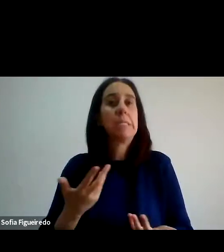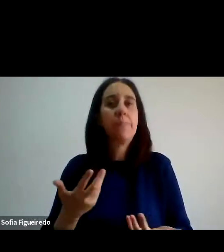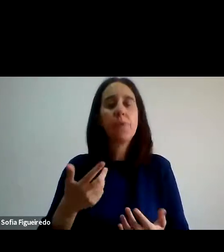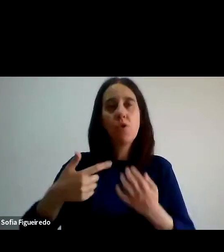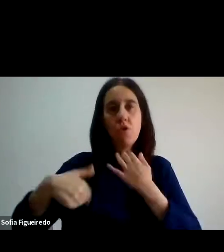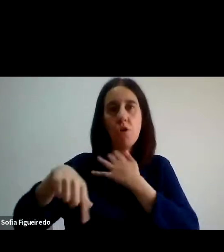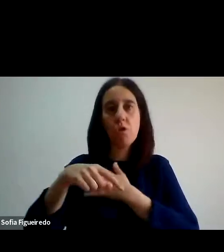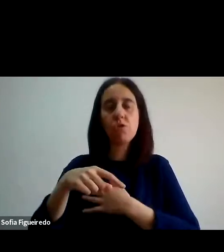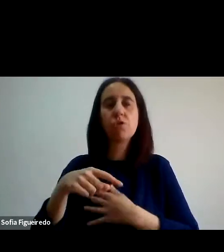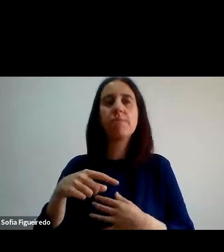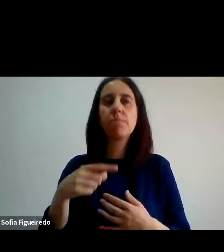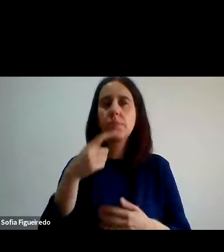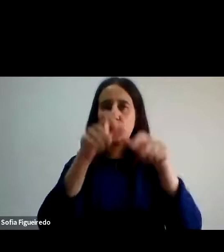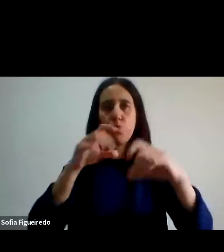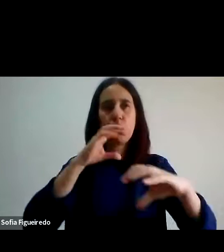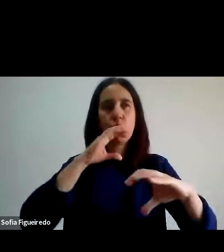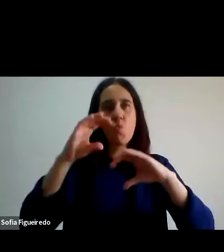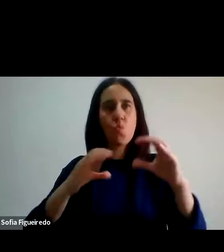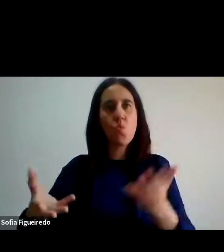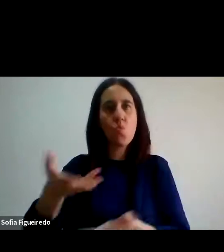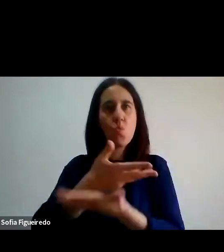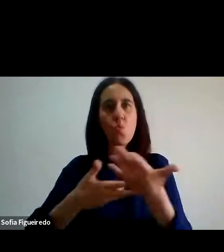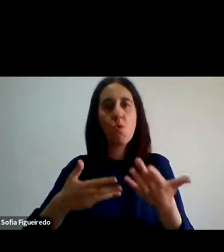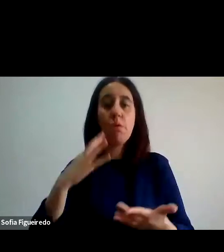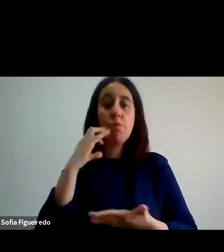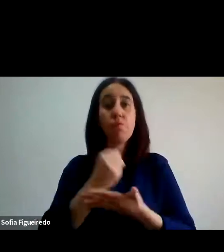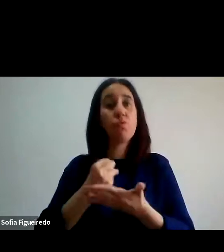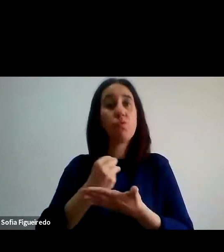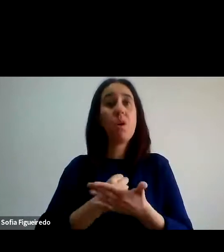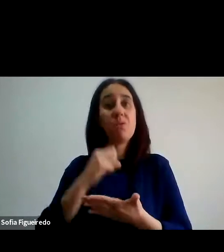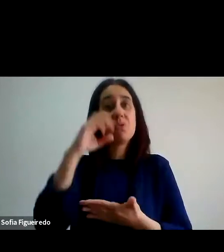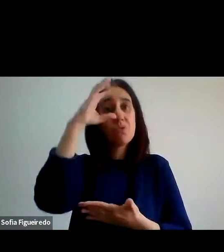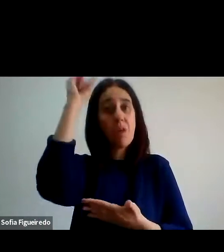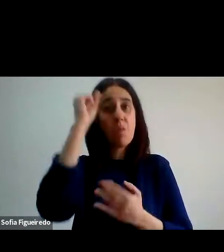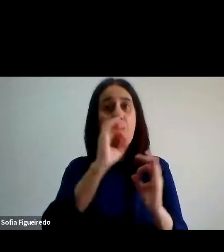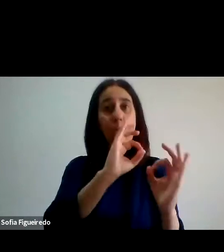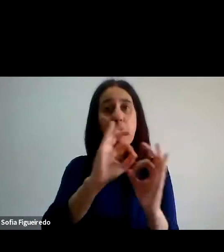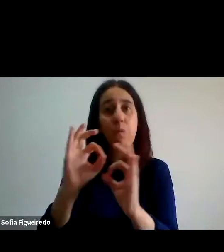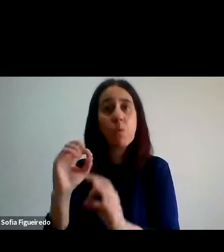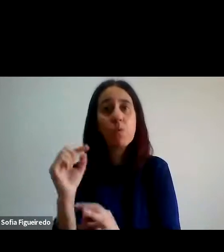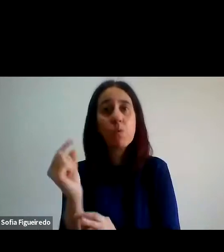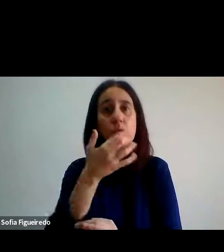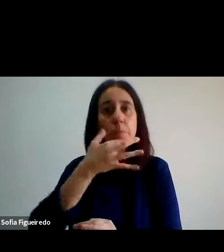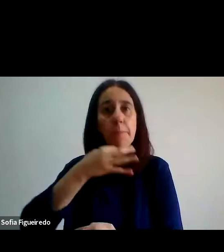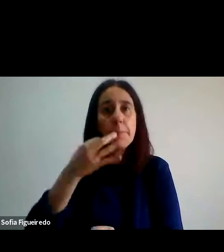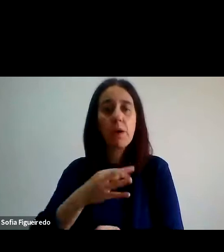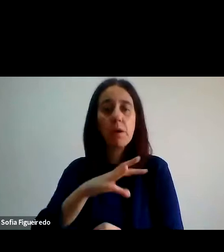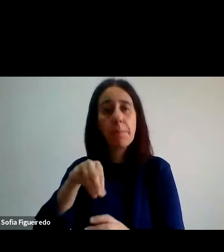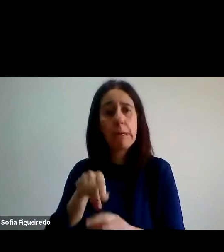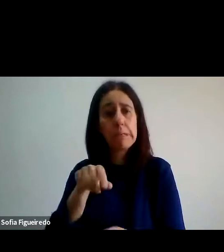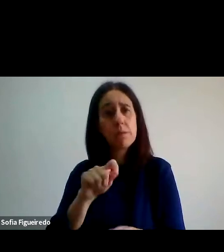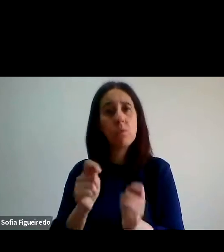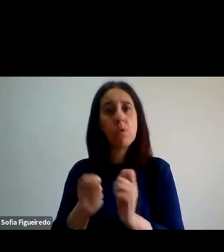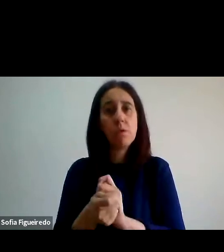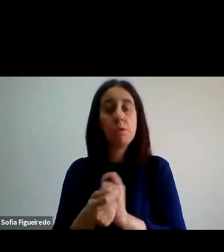pessoas que comunicamos, enquanto funcionários, servidores do Estado, todos nós fazemos parte dessa mudança. E,